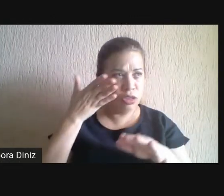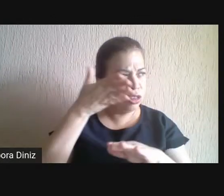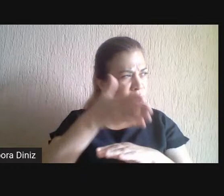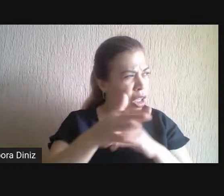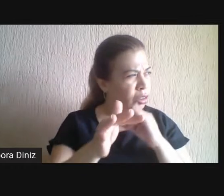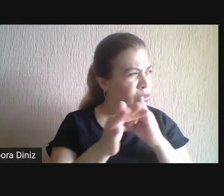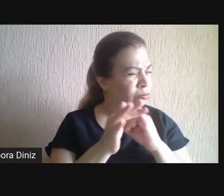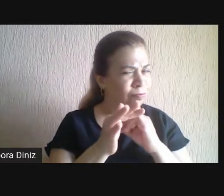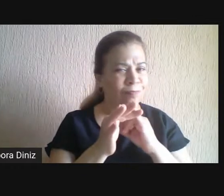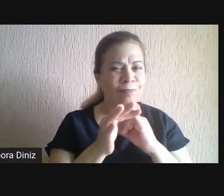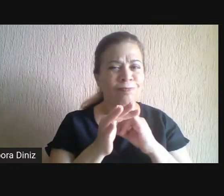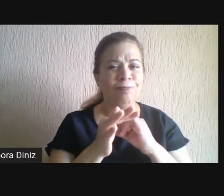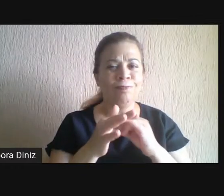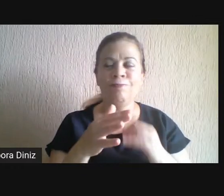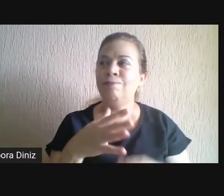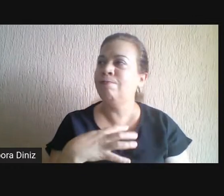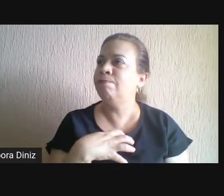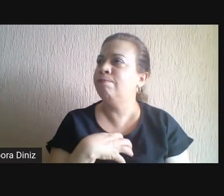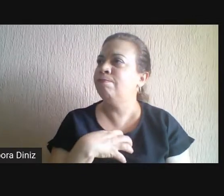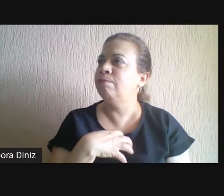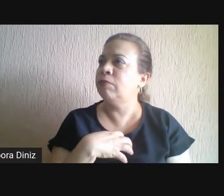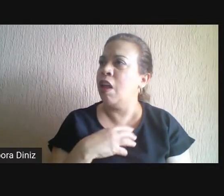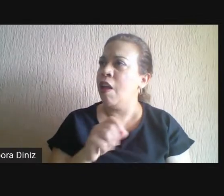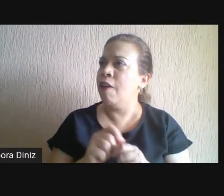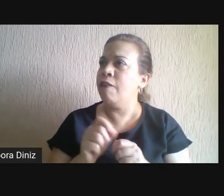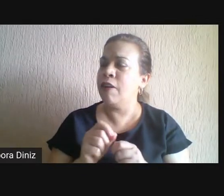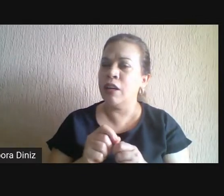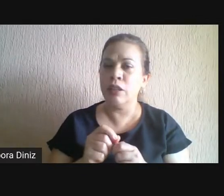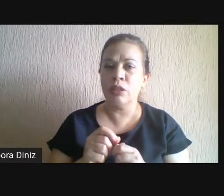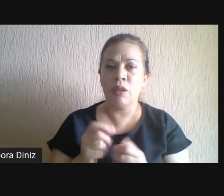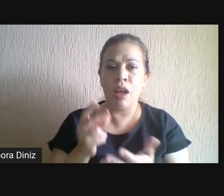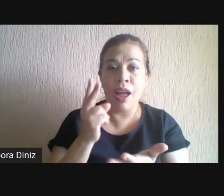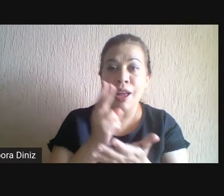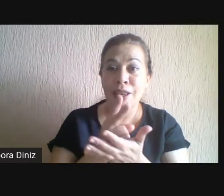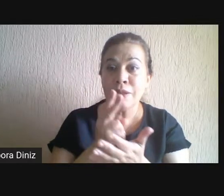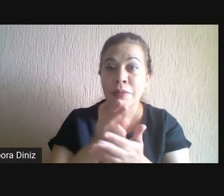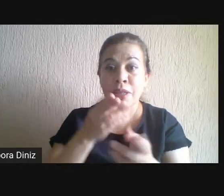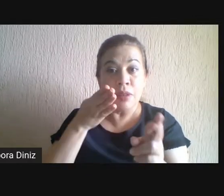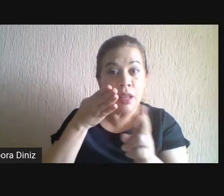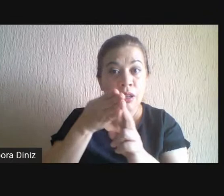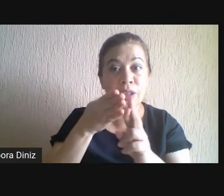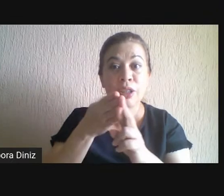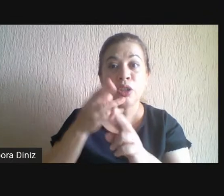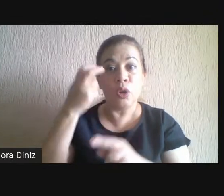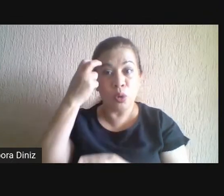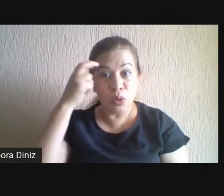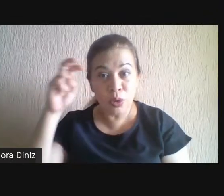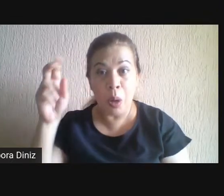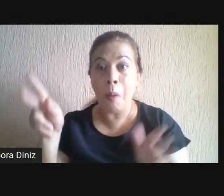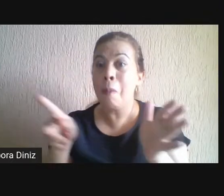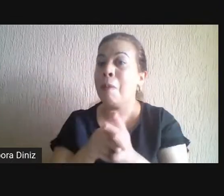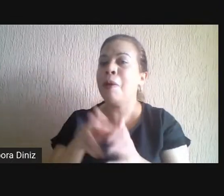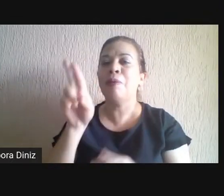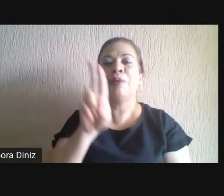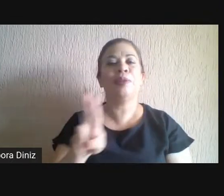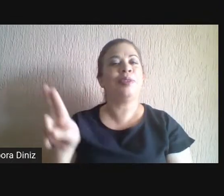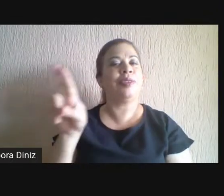instituto, eles reproduzam a referência, a cultura da universidade.